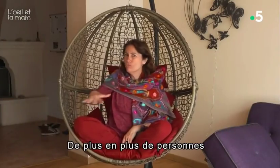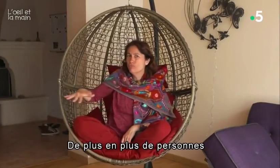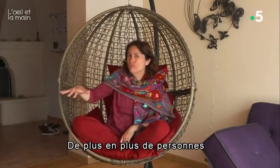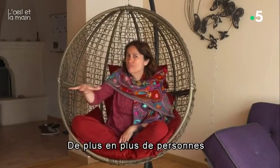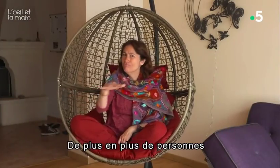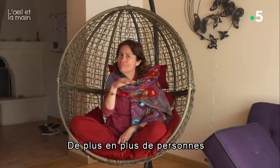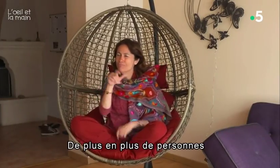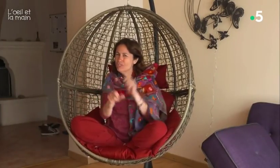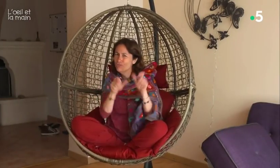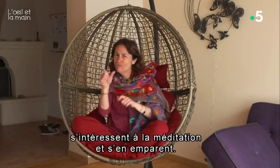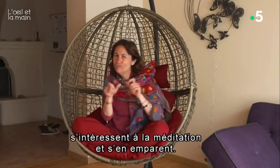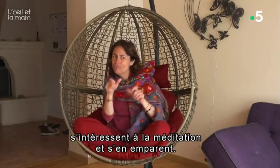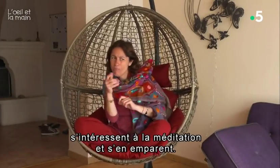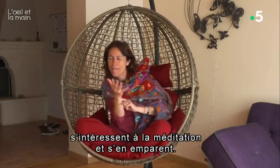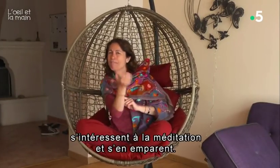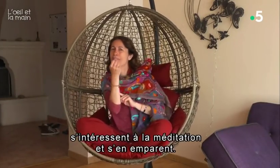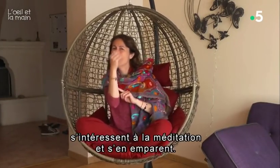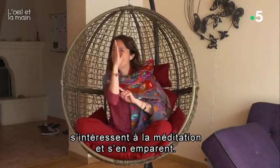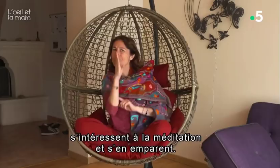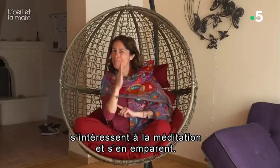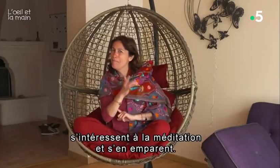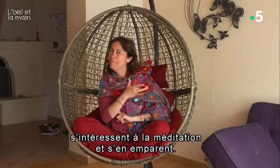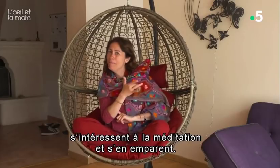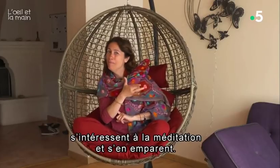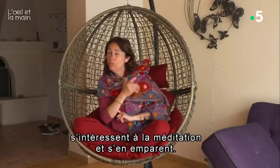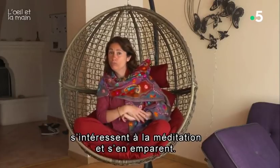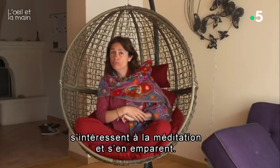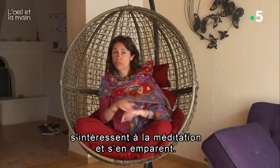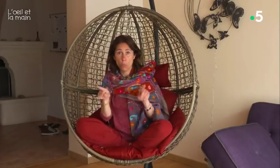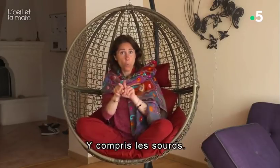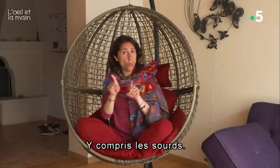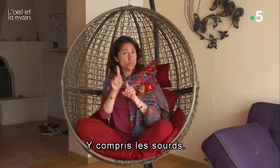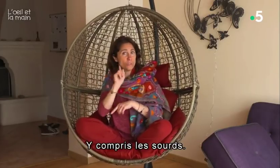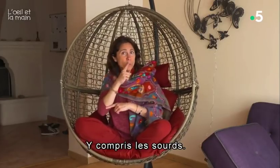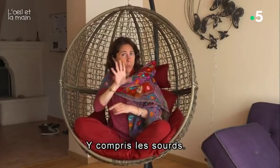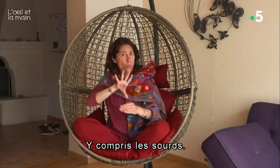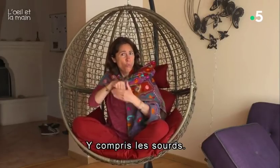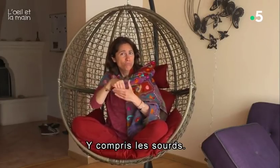De plus en plus de personnes s'intéressent à la méditation et s'en emparent, y compris les sourds.